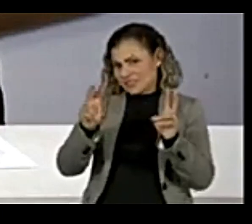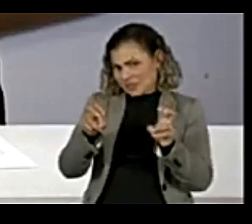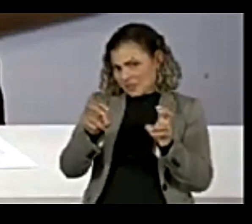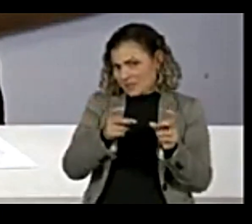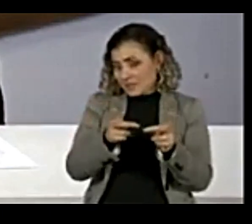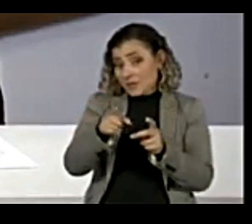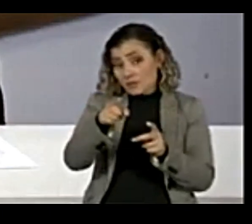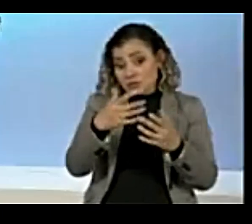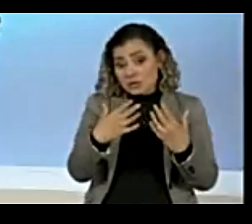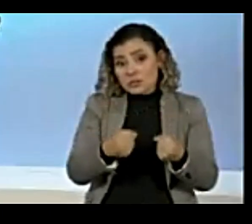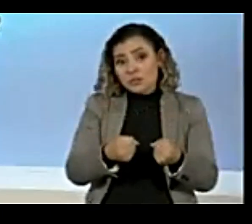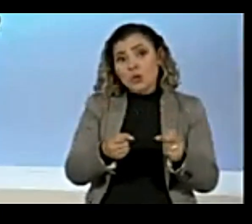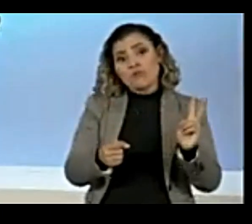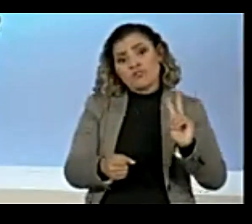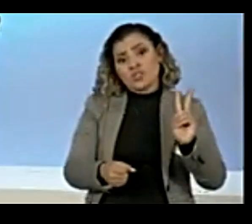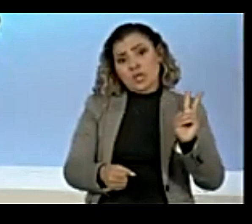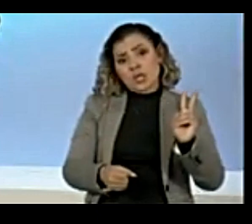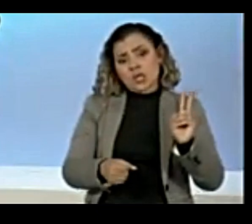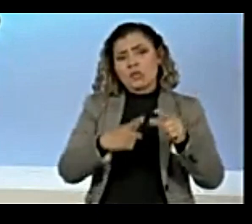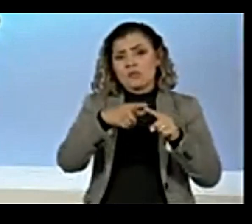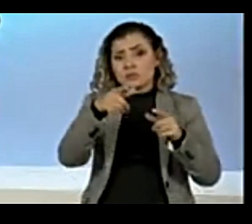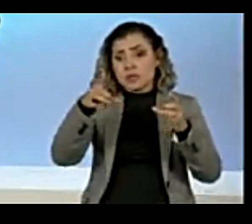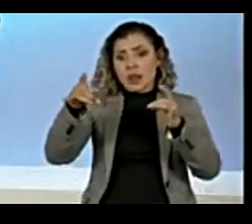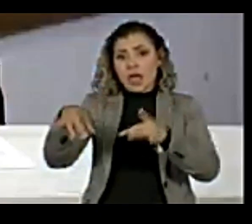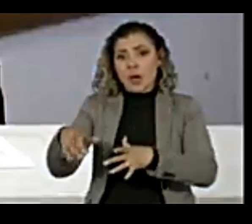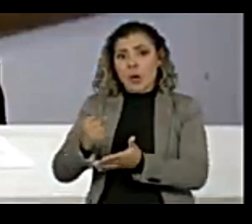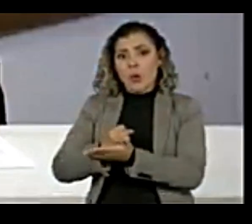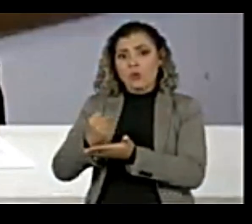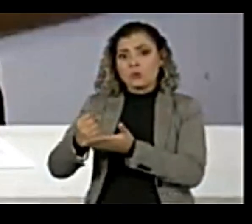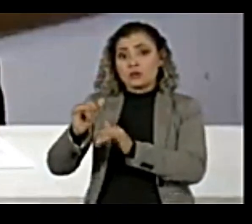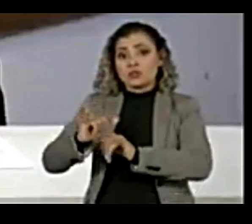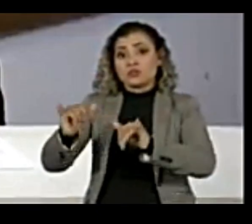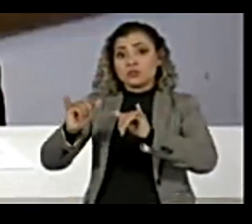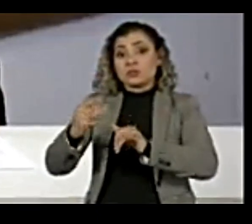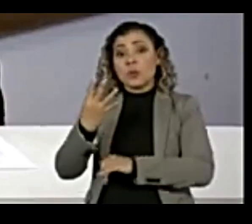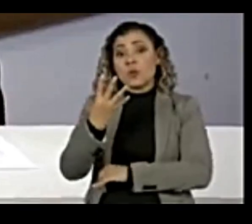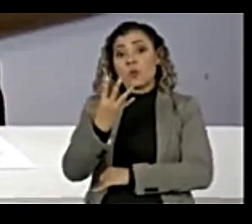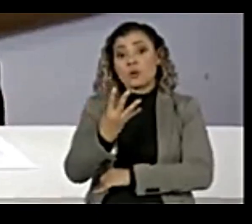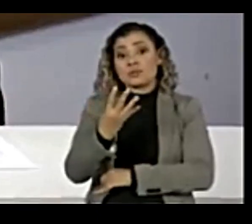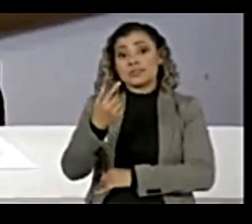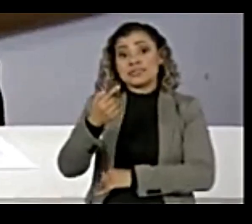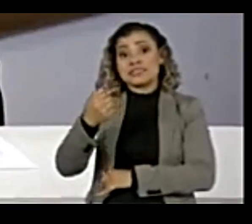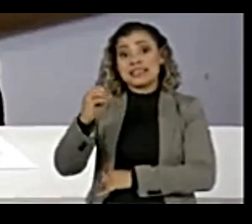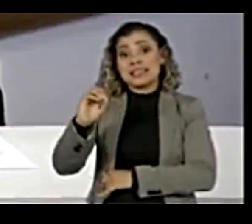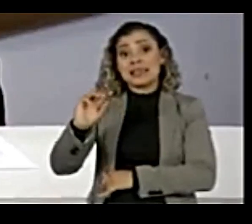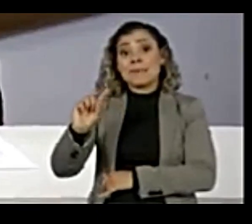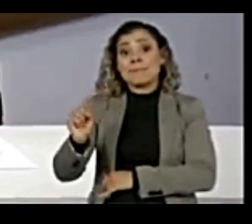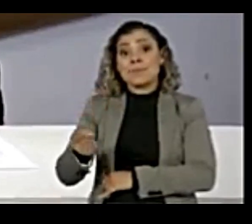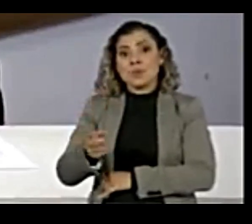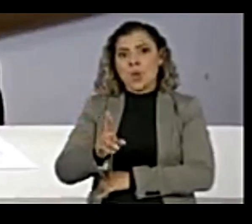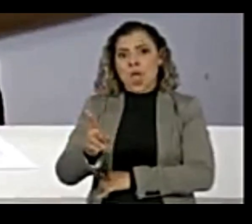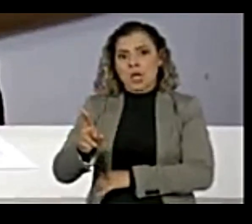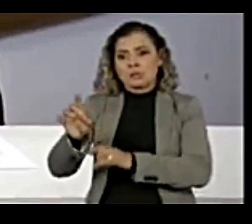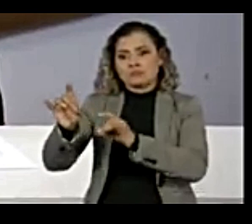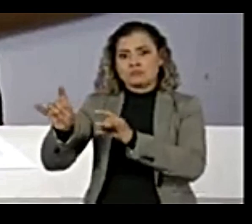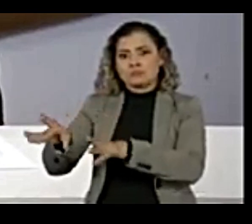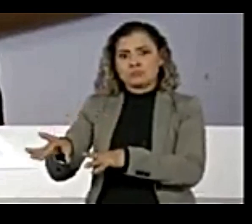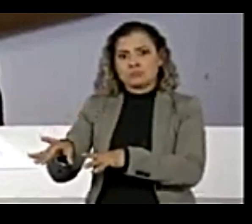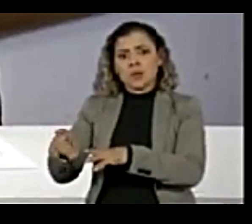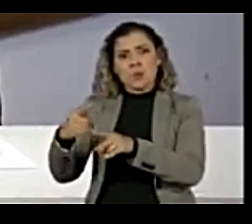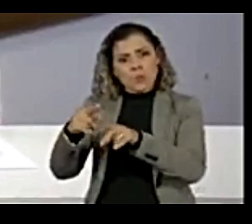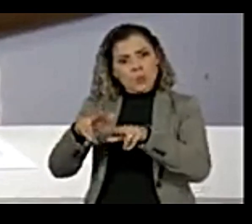assumiu vegetariano, você tuitou que abriu mão de um contrato de publicidade de R$470 mil por conta